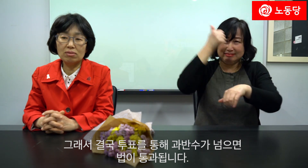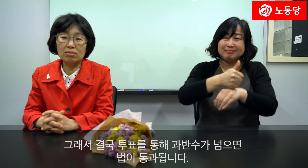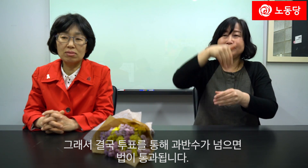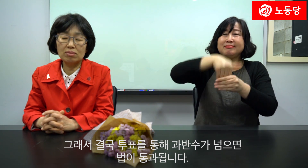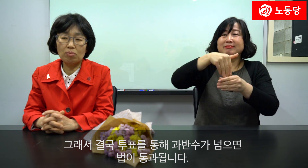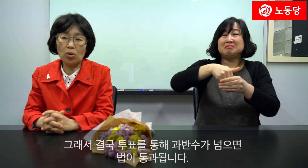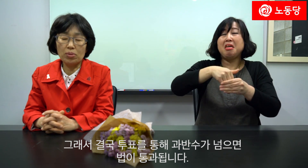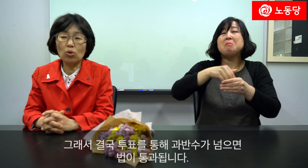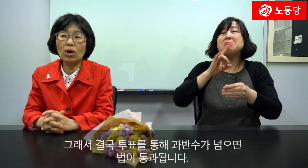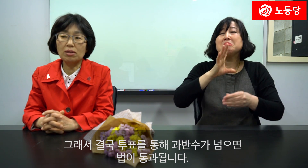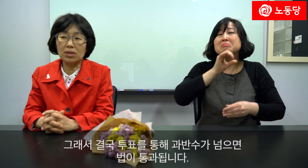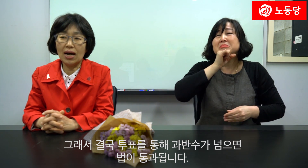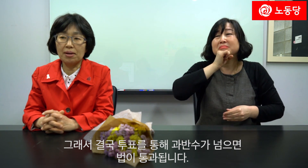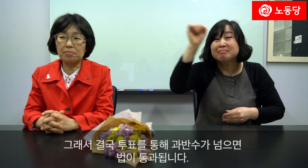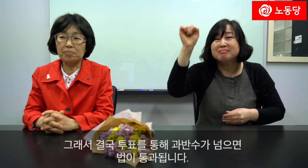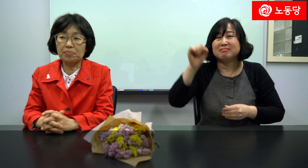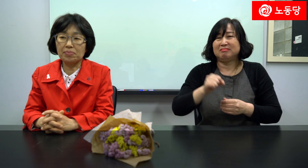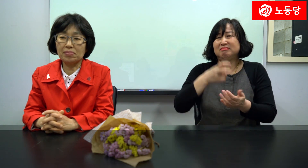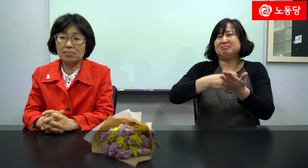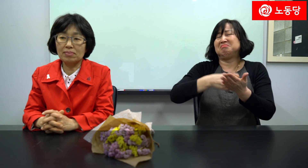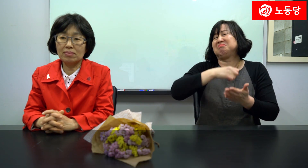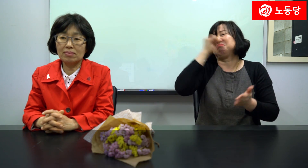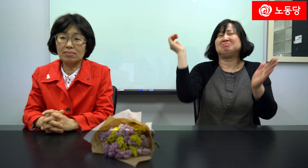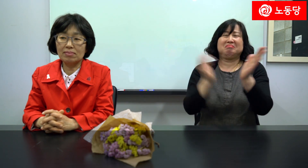있으면 법이 통과됩니다.